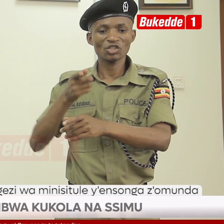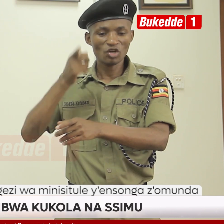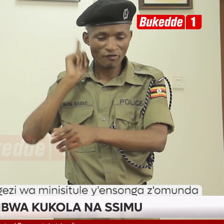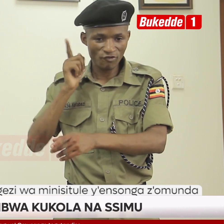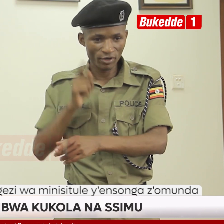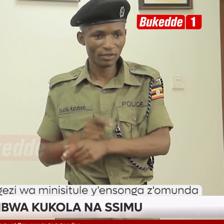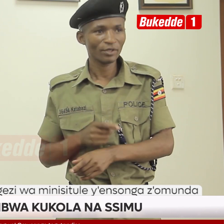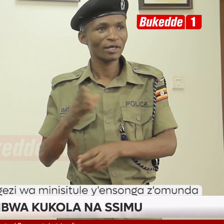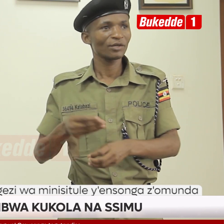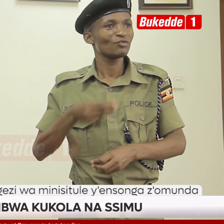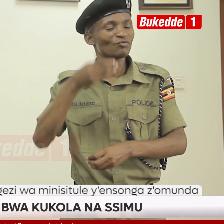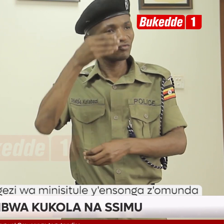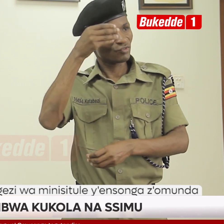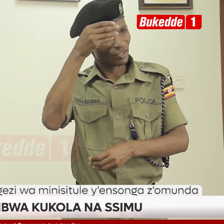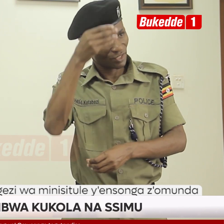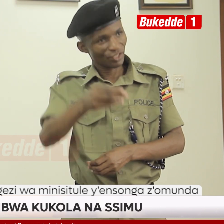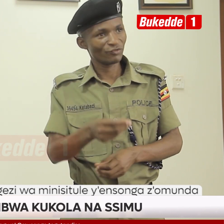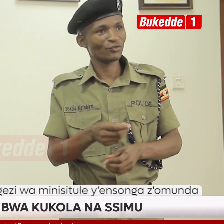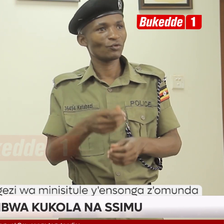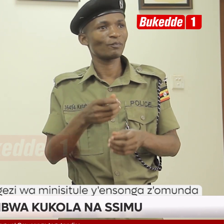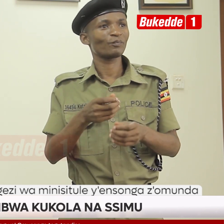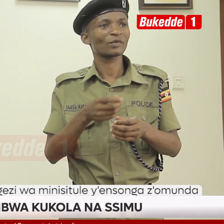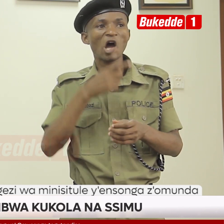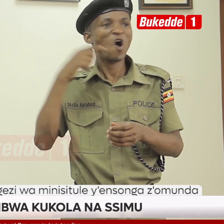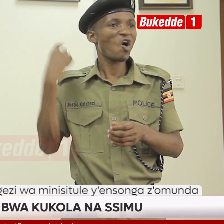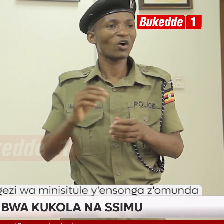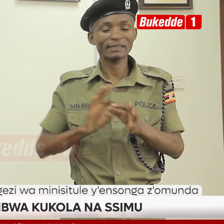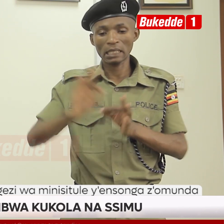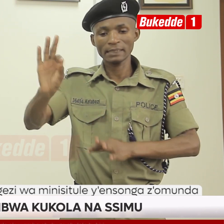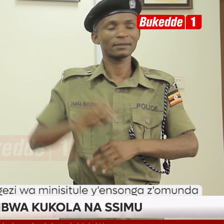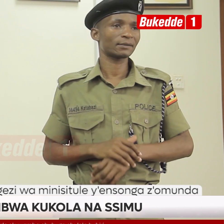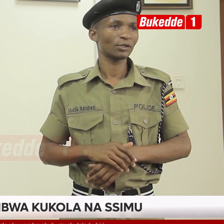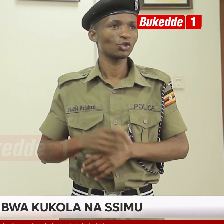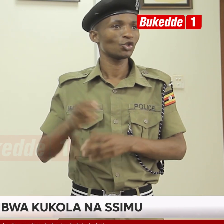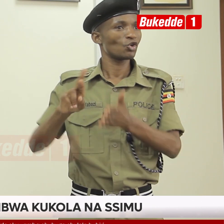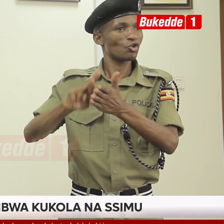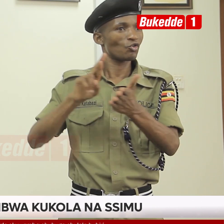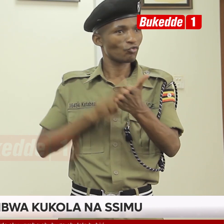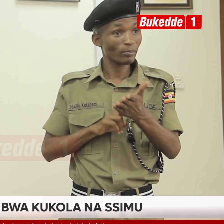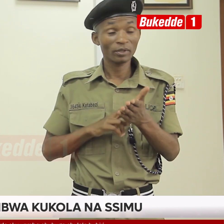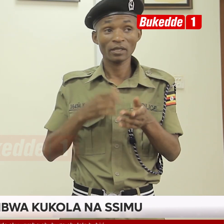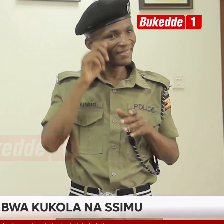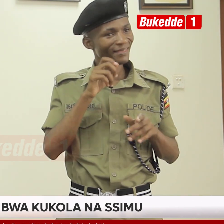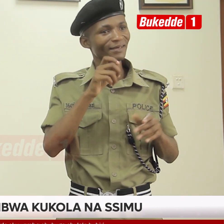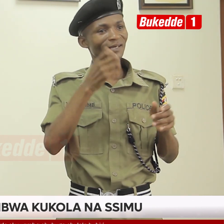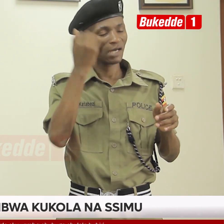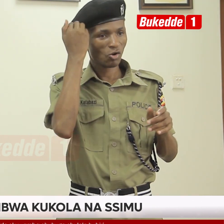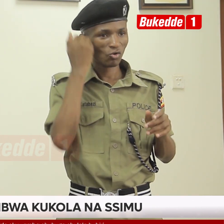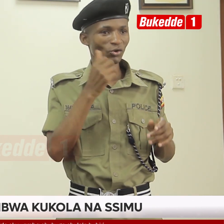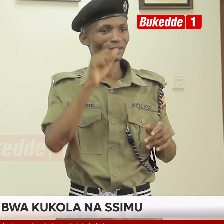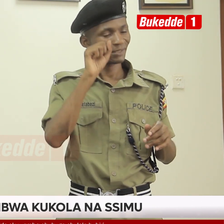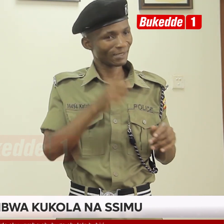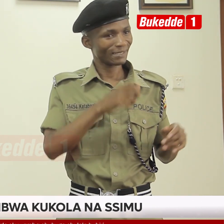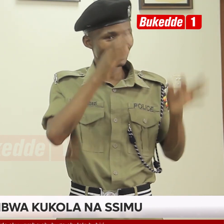kubawa enamba ze tuyita hotlines mutureportinge naye ng'oripootinga ng'olina evidence kubanga